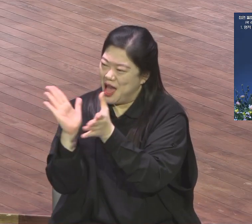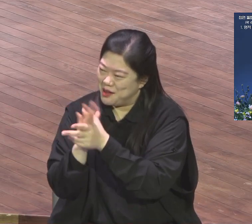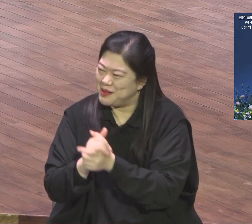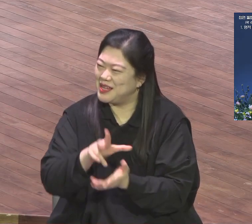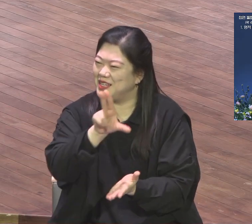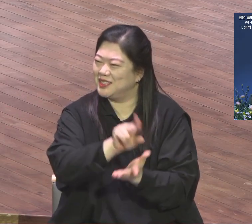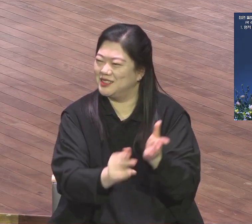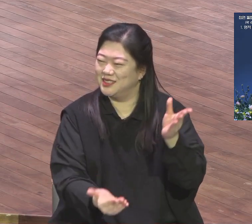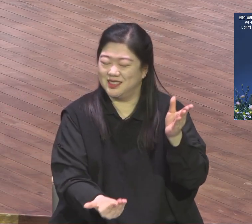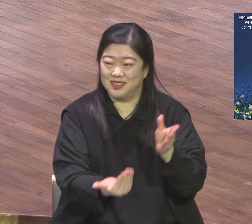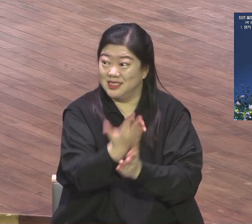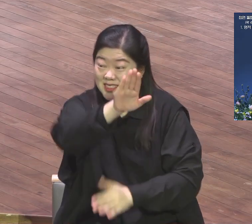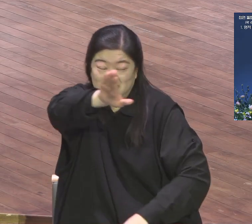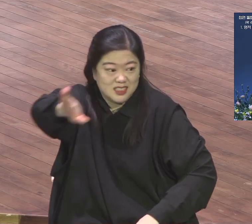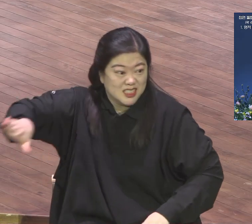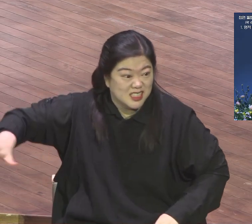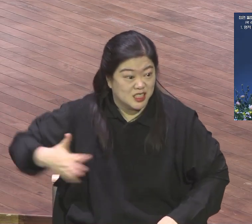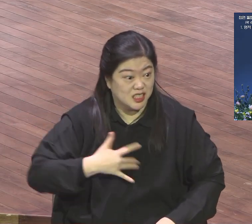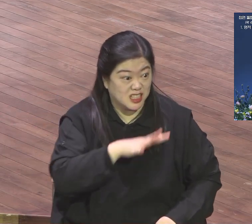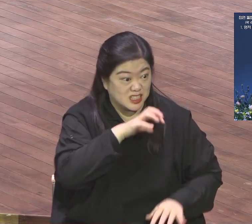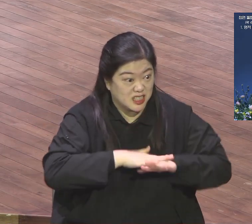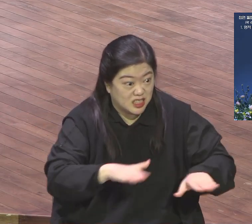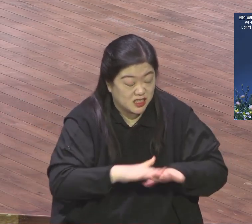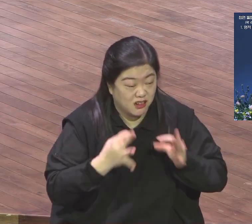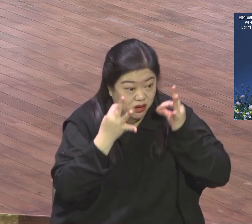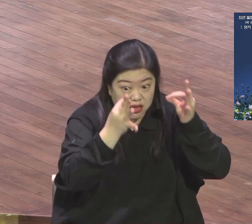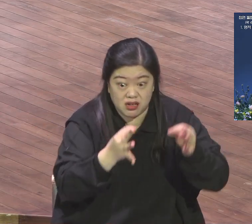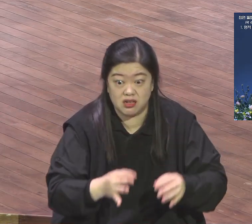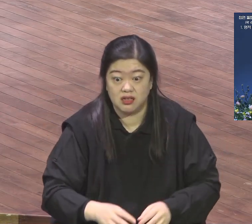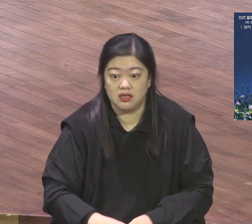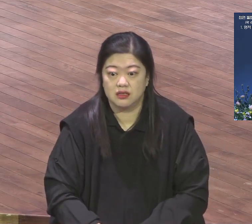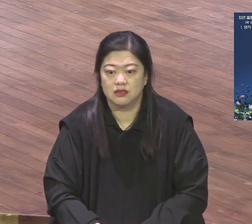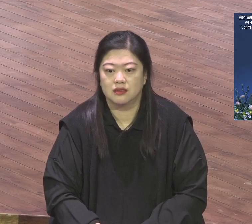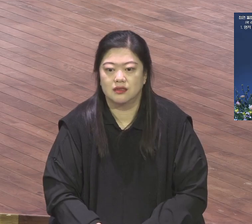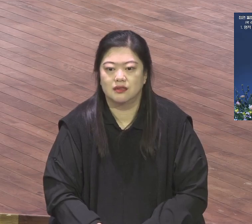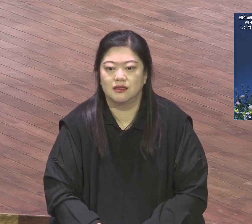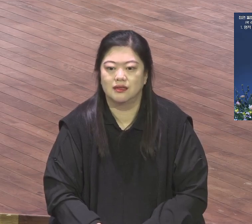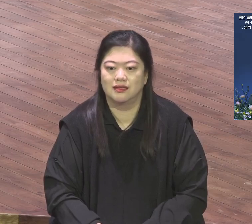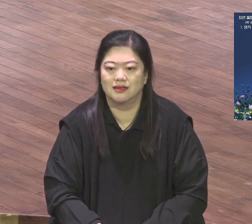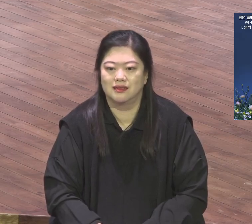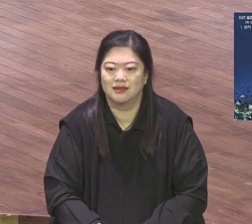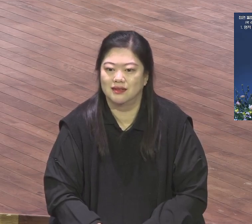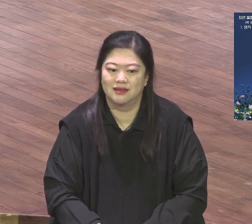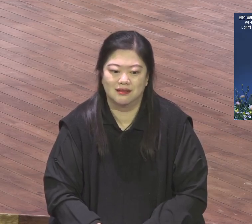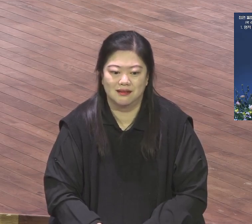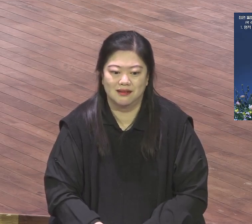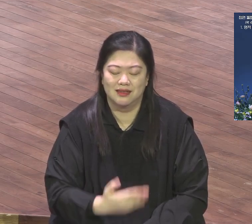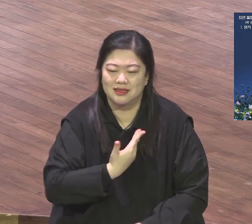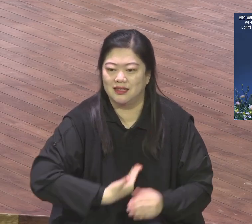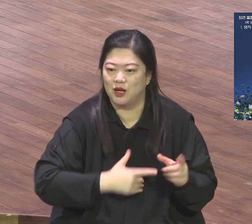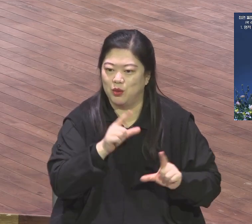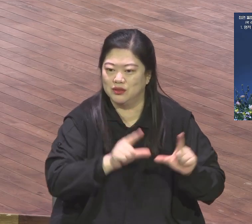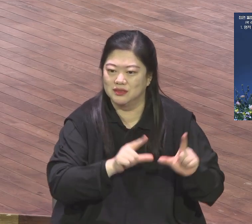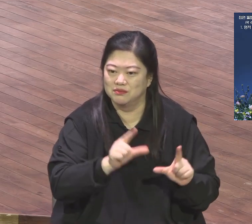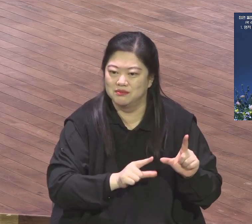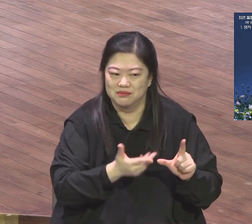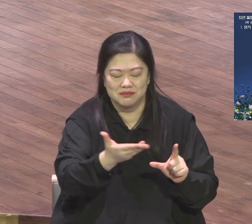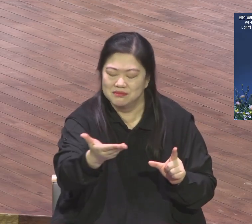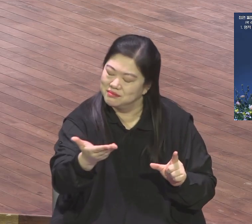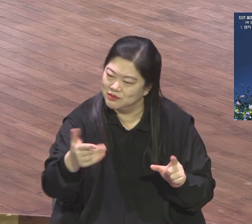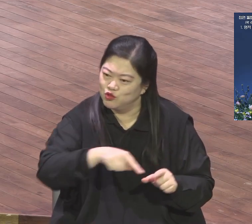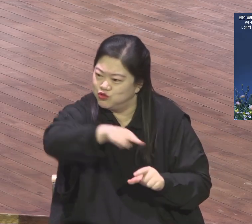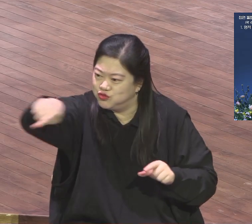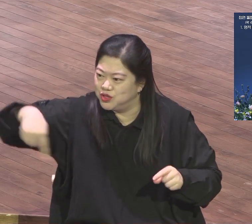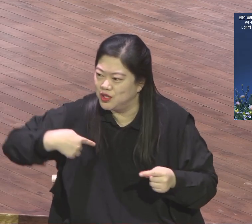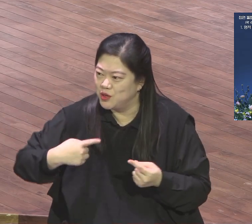왔는데 홍해 앞에서 진퇴양난이요 어떻게 할 수 없는 이런 상황이 오니까 막 그냥